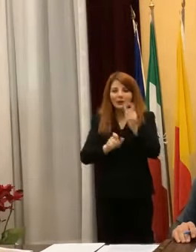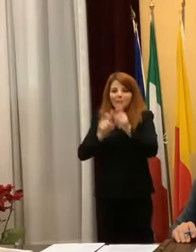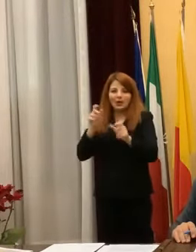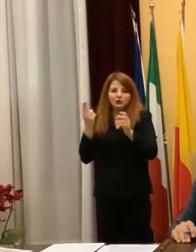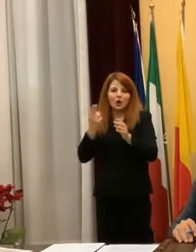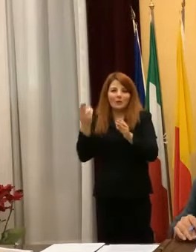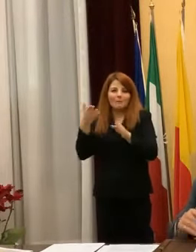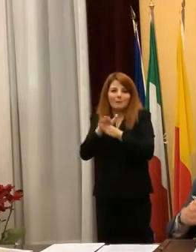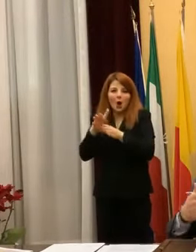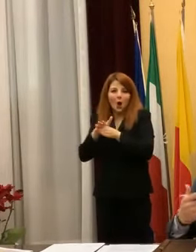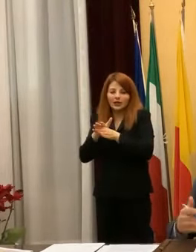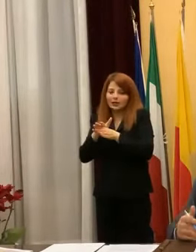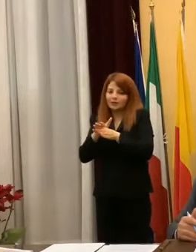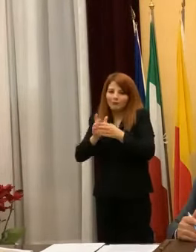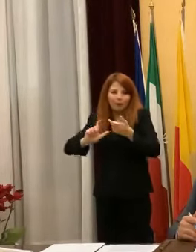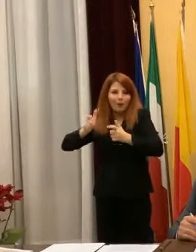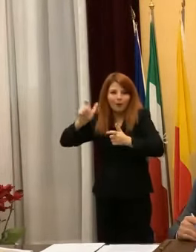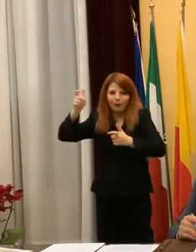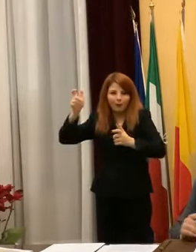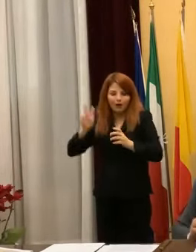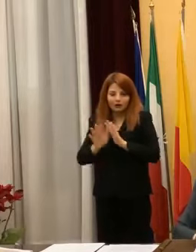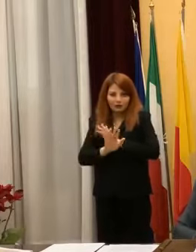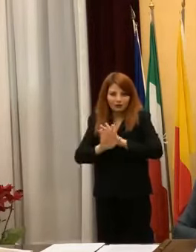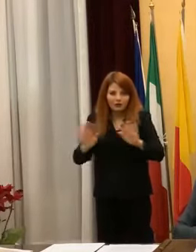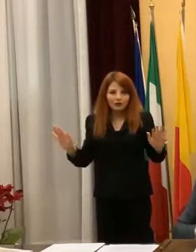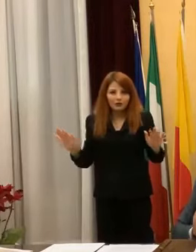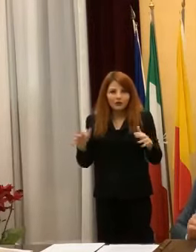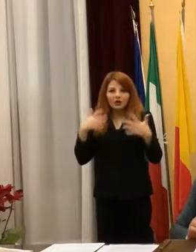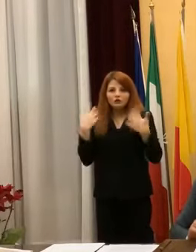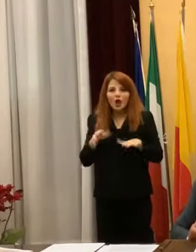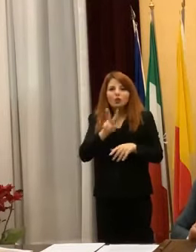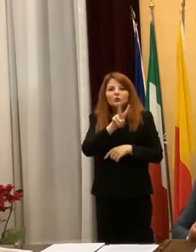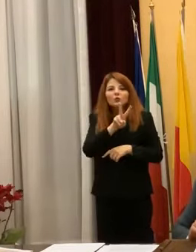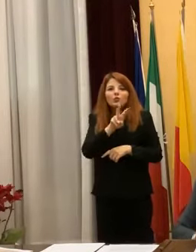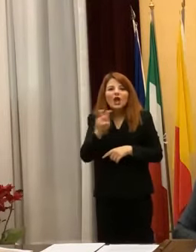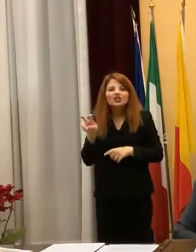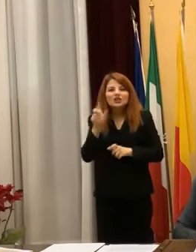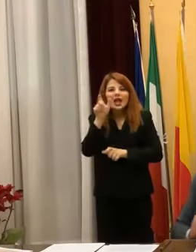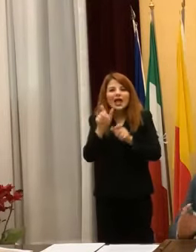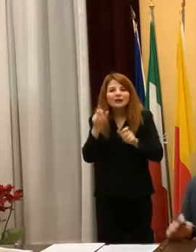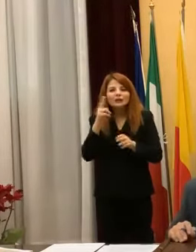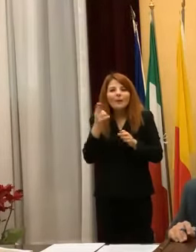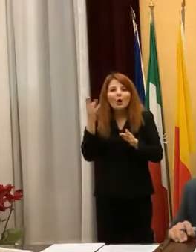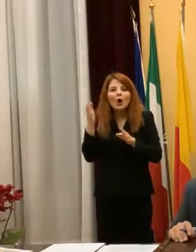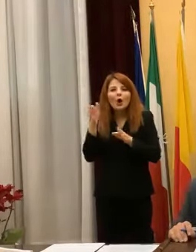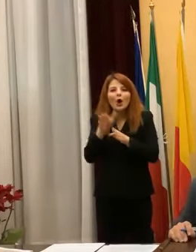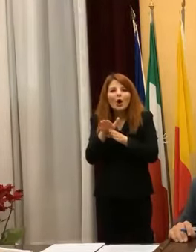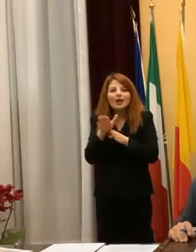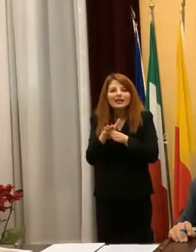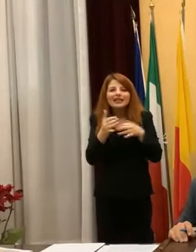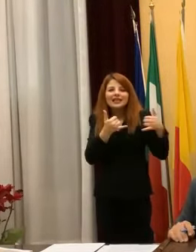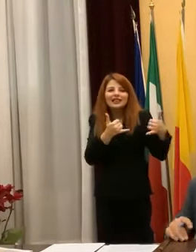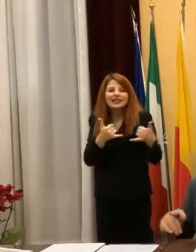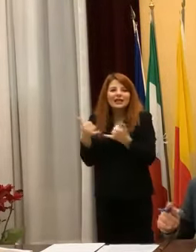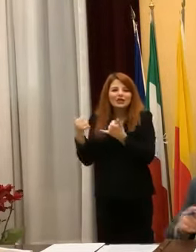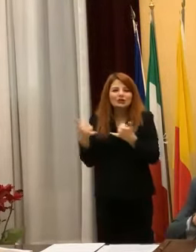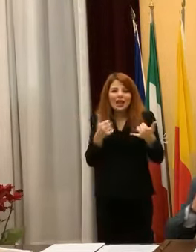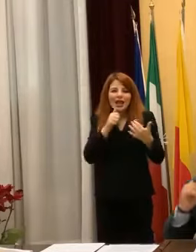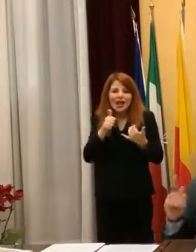Nel frattempo si è arrivati a superare la quota di 200 morti a dicembre,